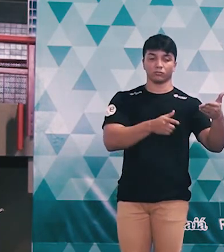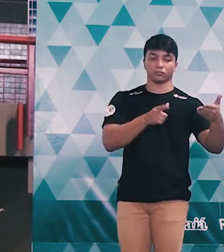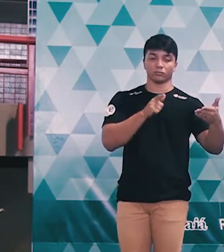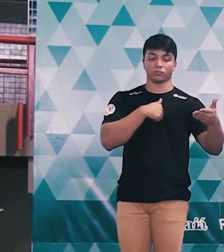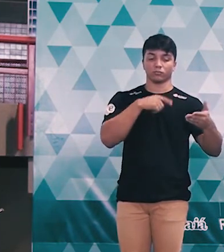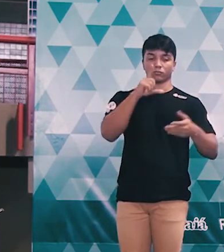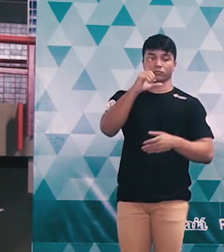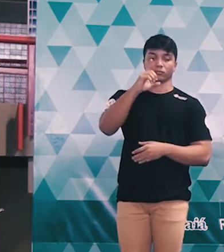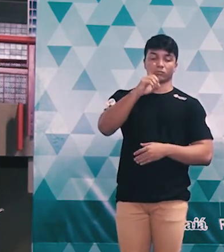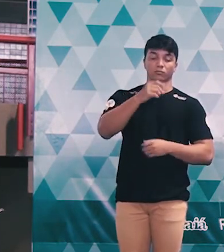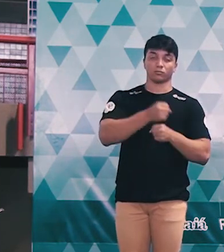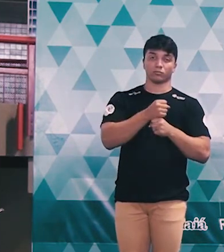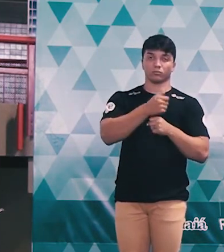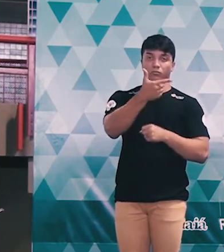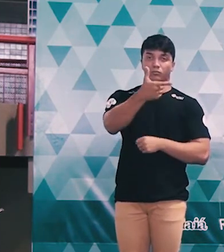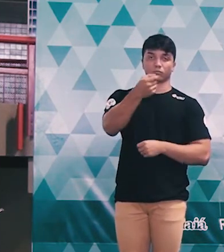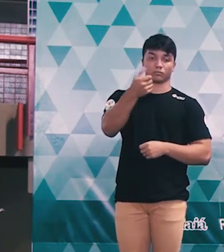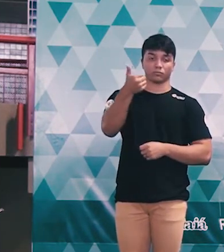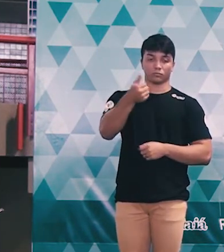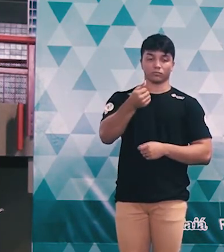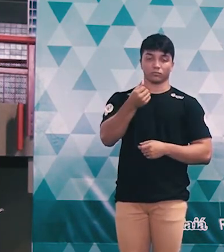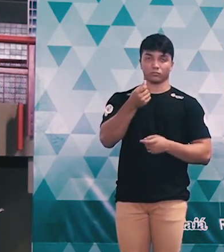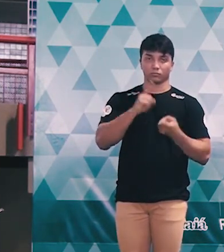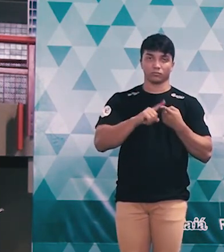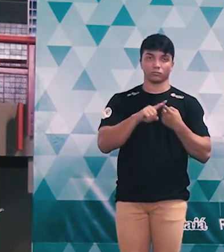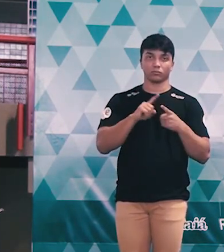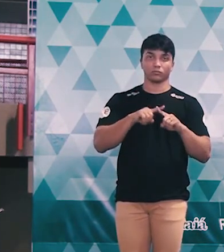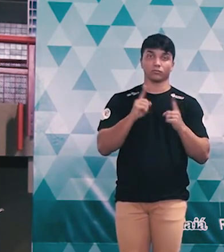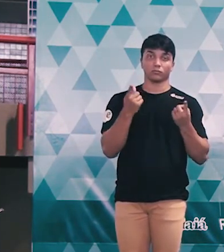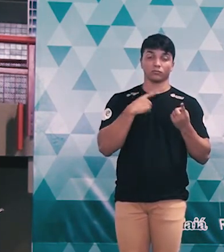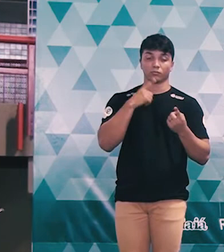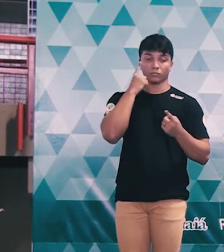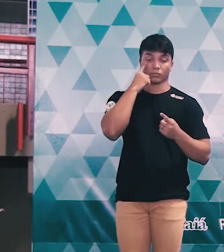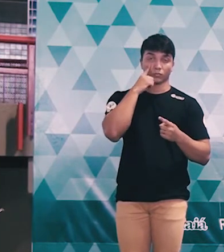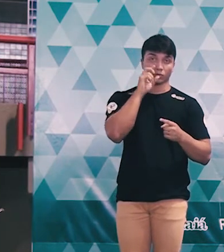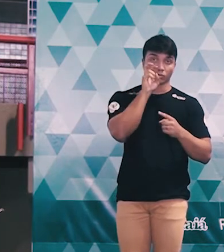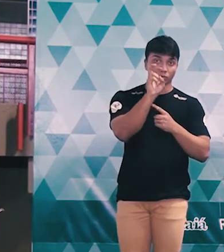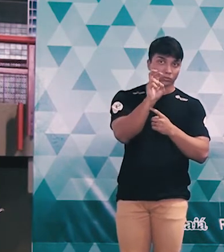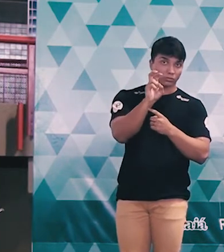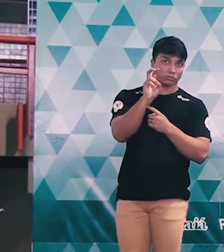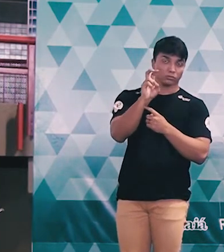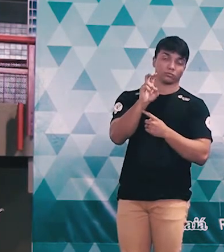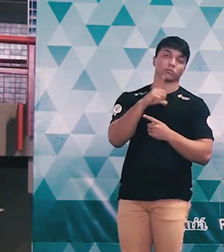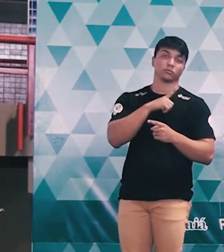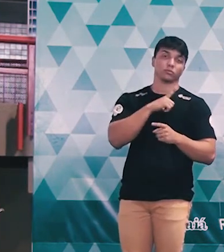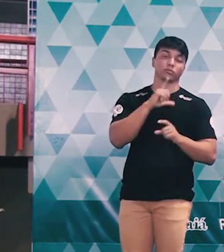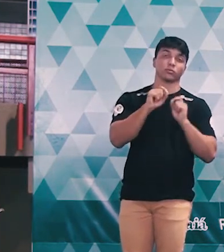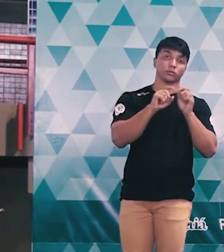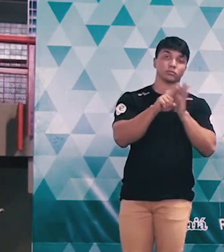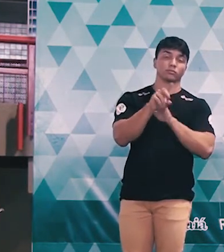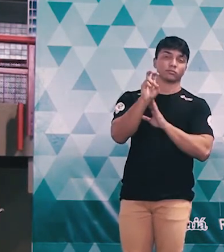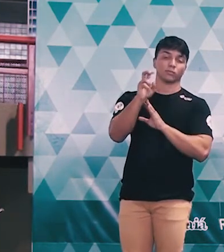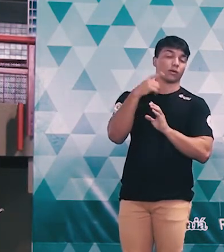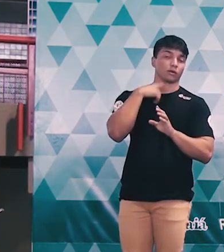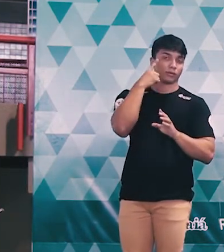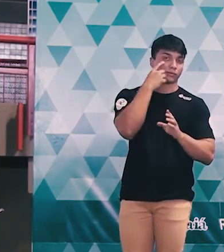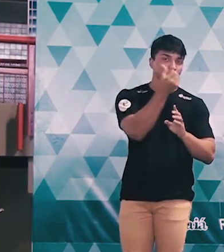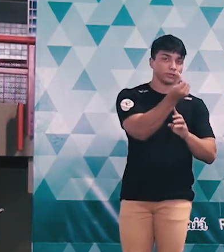de 2016 também. Só aqui tem 5 questões da prova de 2016. A questão 6 diz assim,